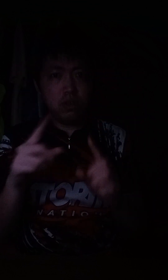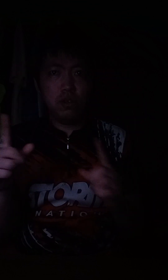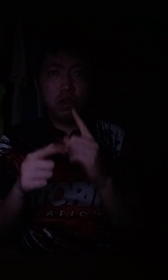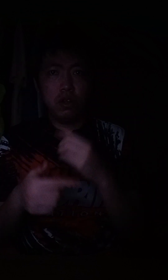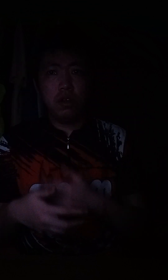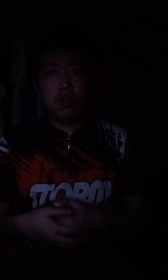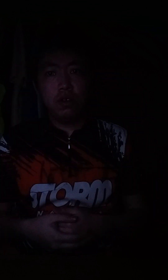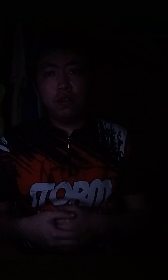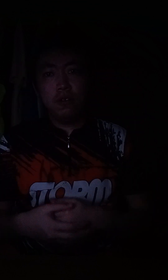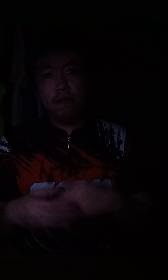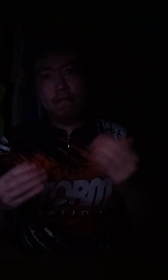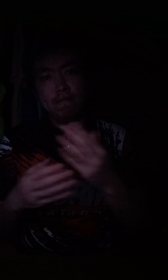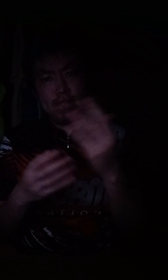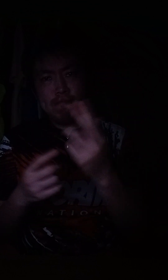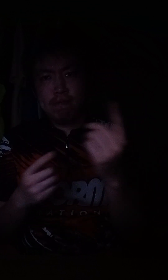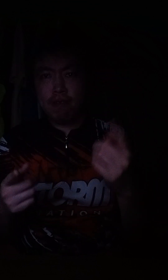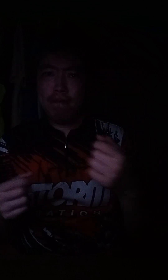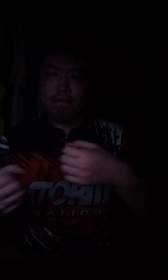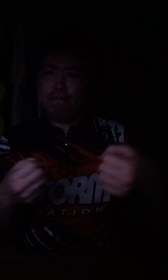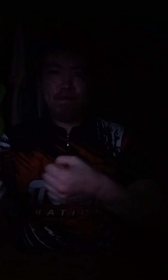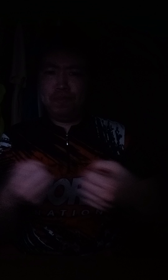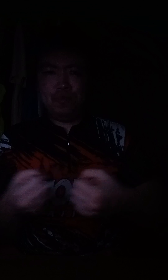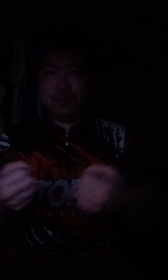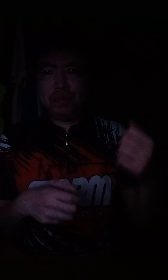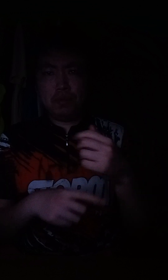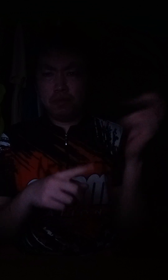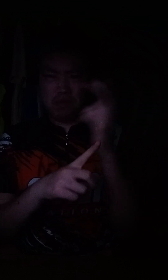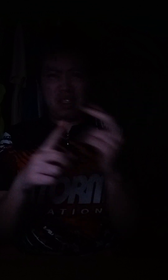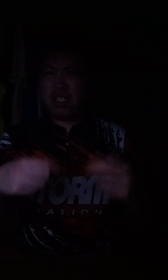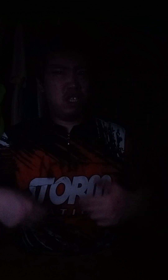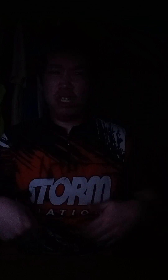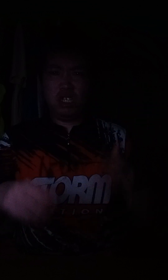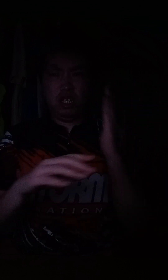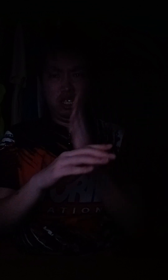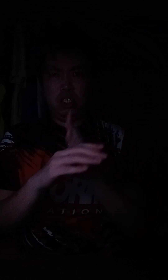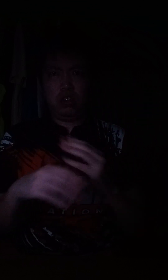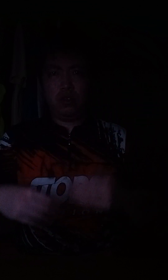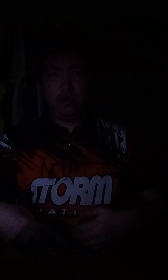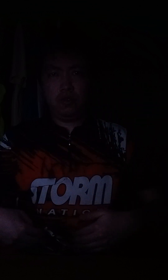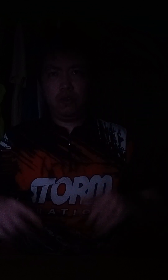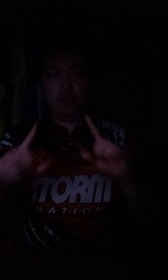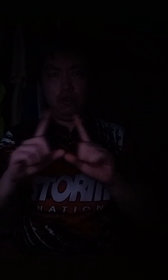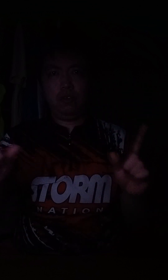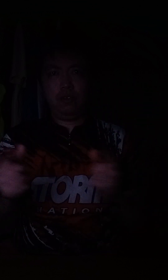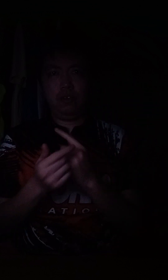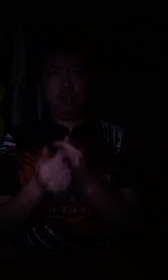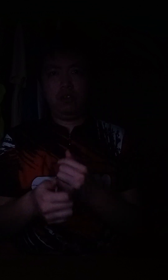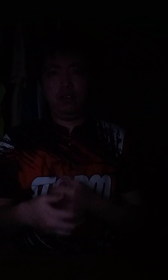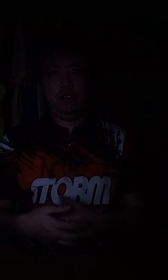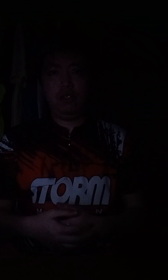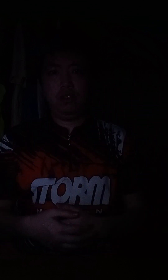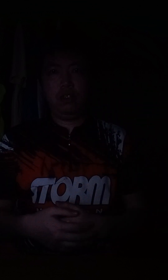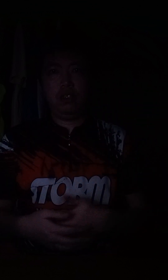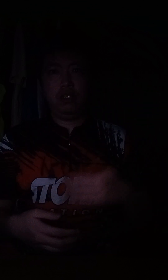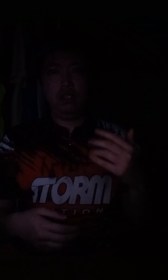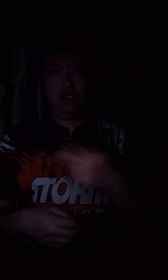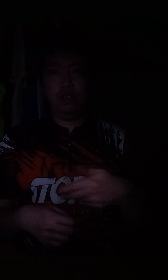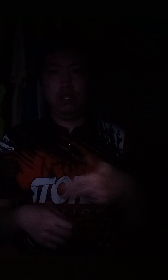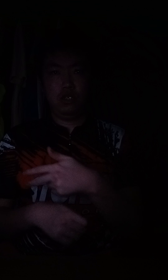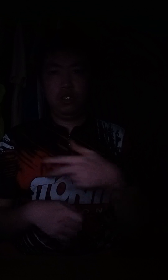결과 버스 운전자의 핸들 조작이 제대로 이루어지지 않았던 것으로 조사됐습니다. 사고 버스